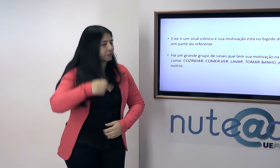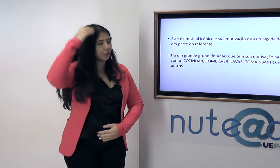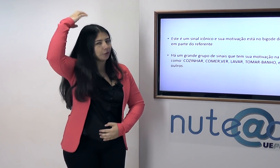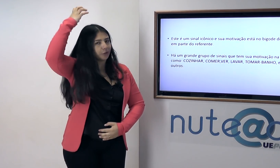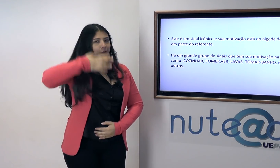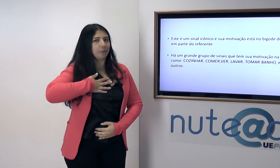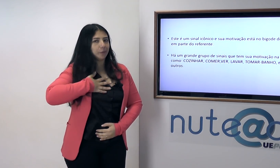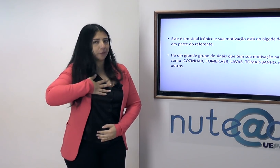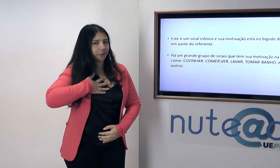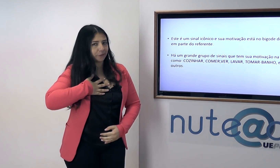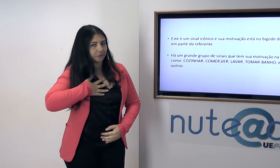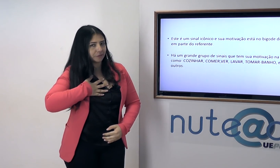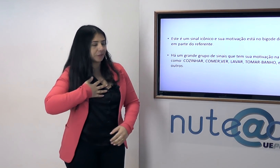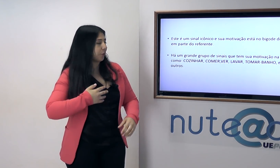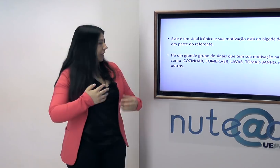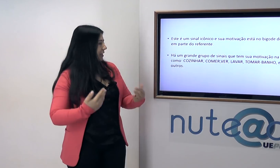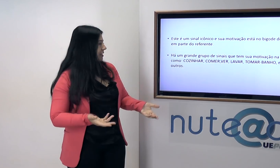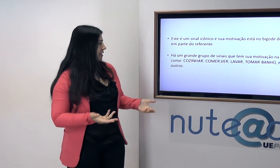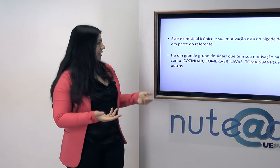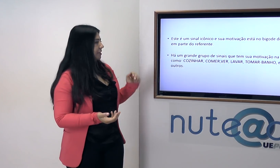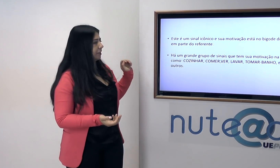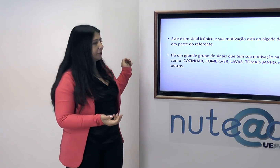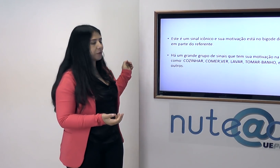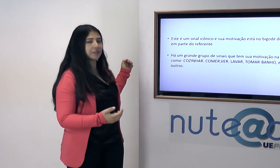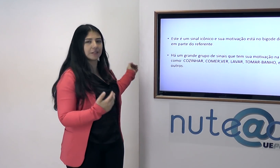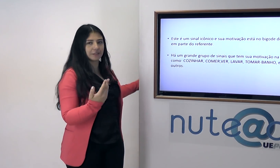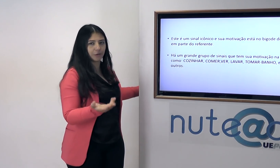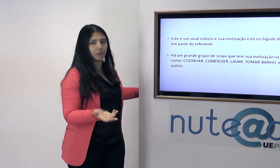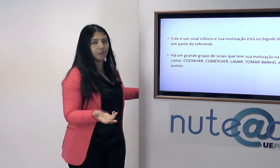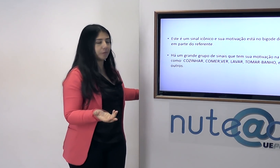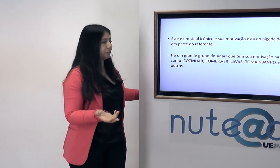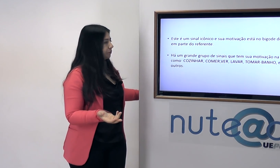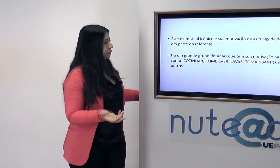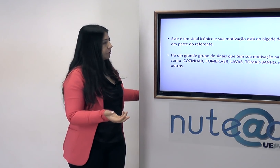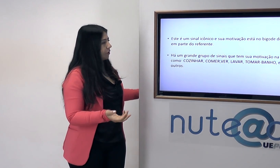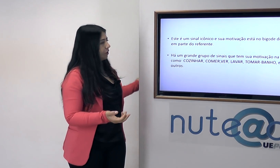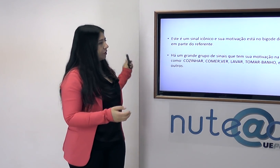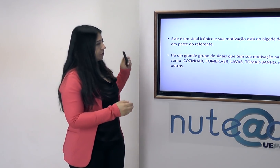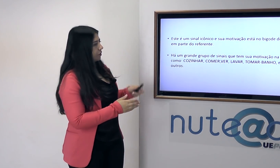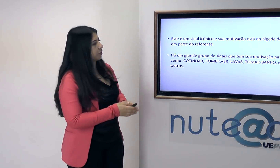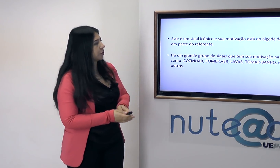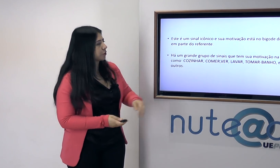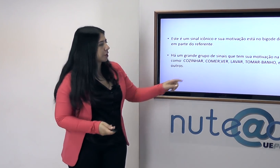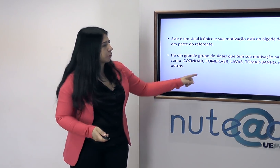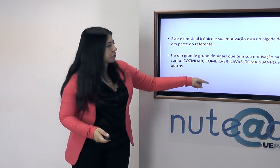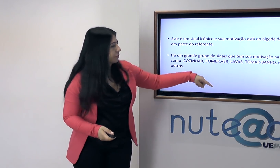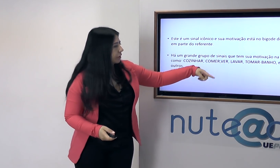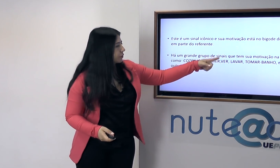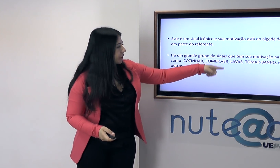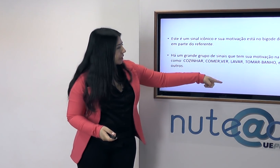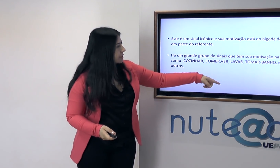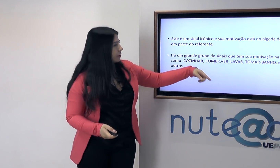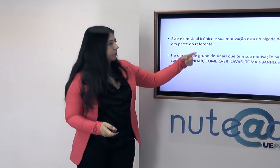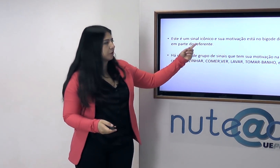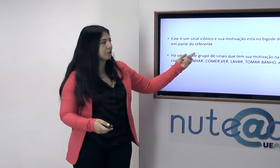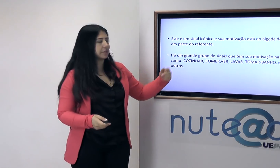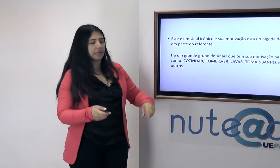Lavar. Tomar banho. Então, esses sinais em Libras, eles são os que motivados pela ação e os sinais